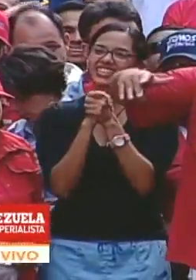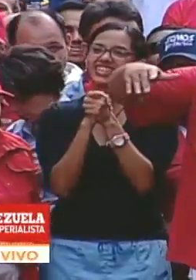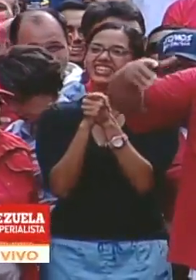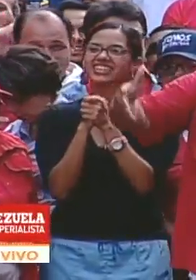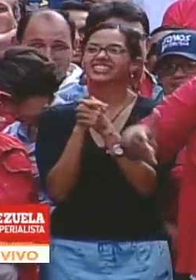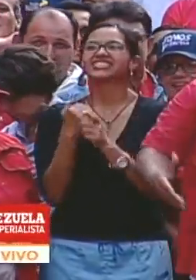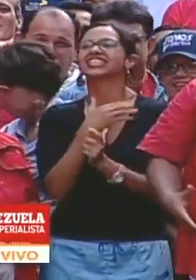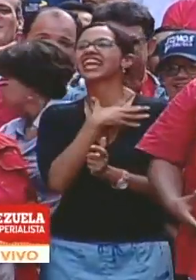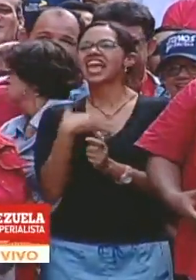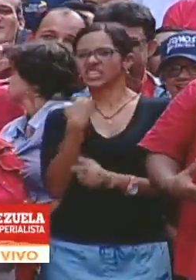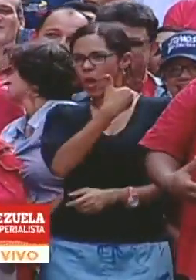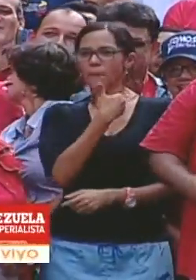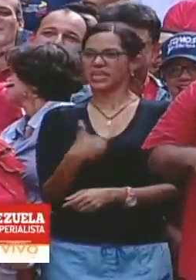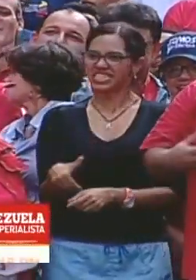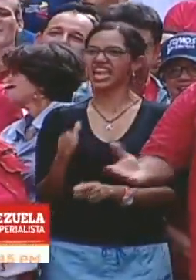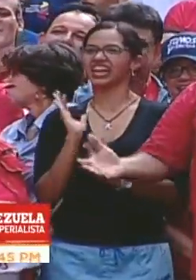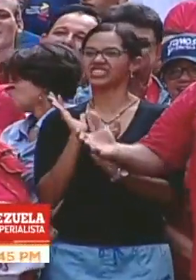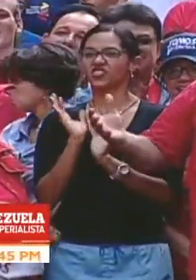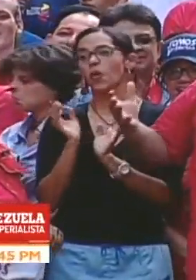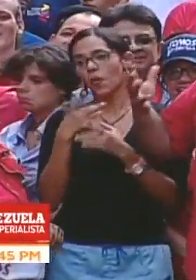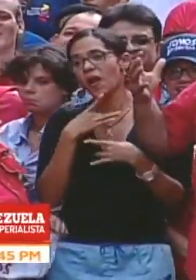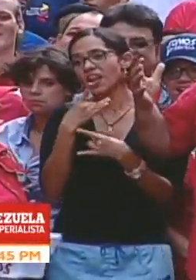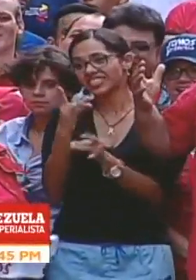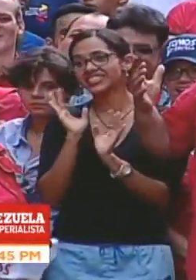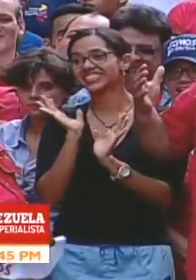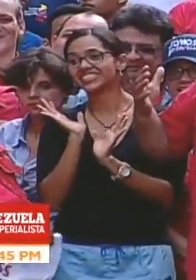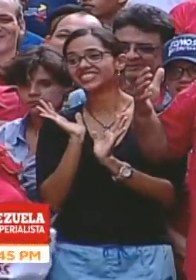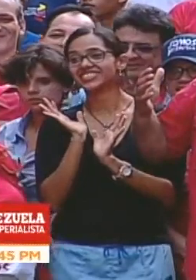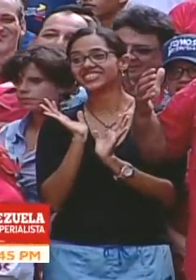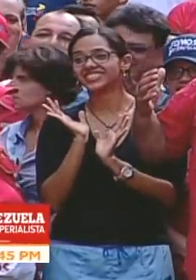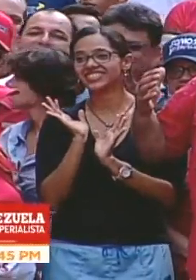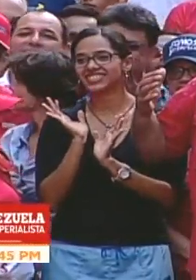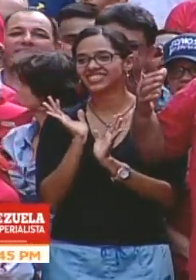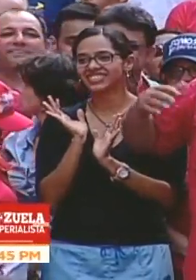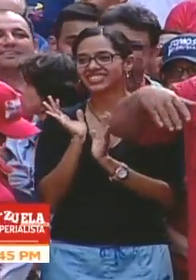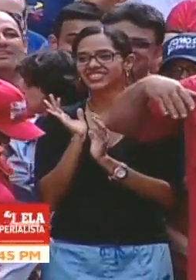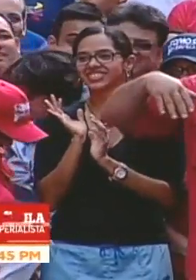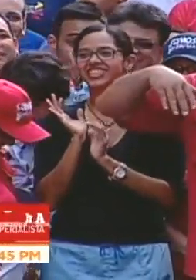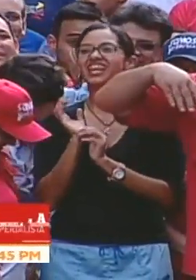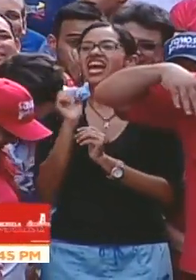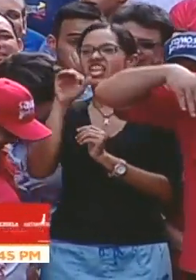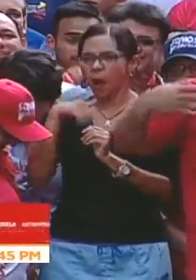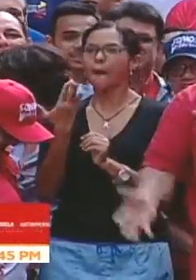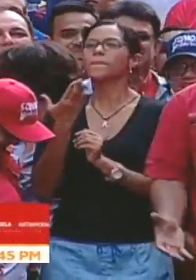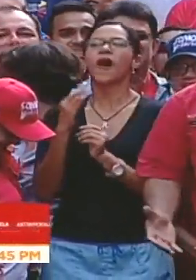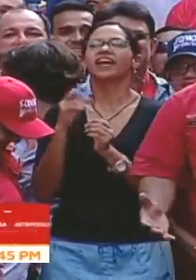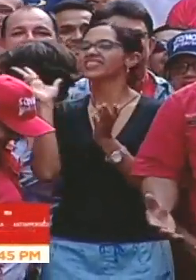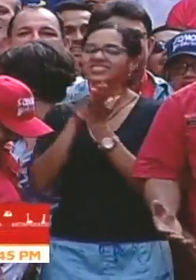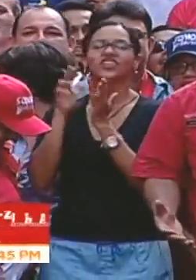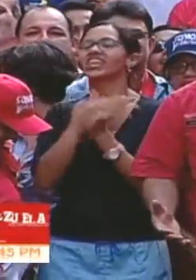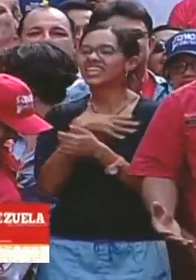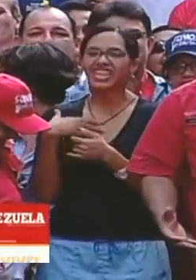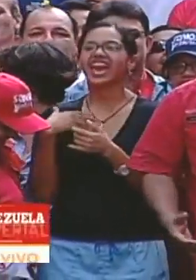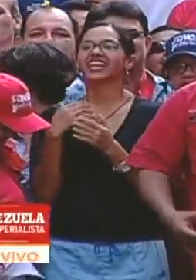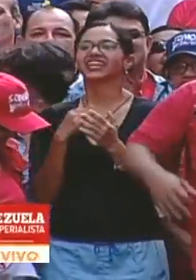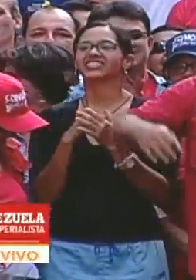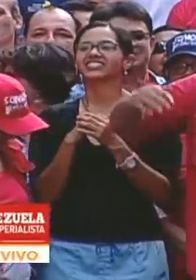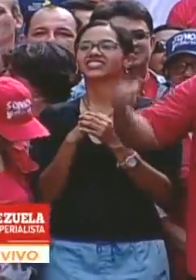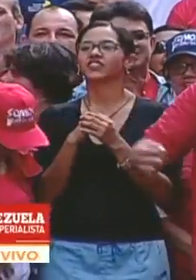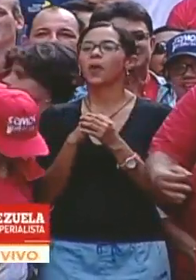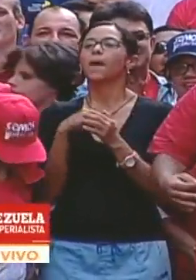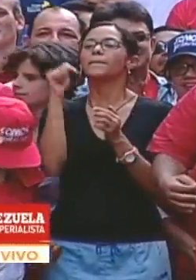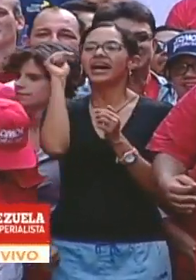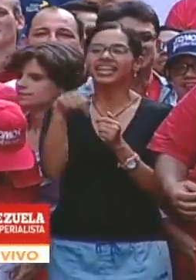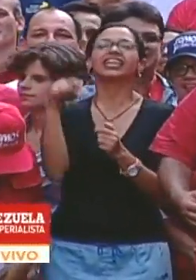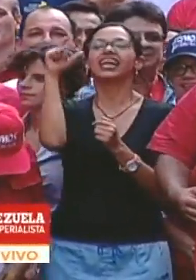Dice una compañera aquí que ella quiere ser presidenta. Bueno, deseo no preña, mi amor. Ella puede aspirar lo que quiera, pero